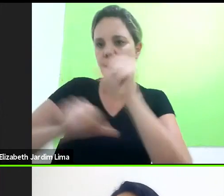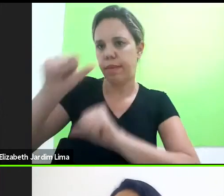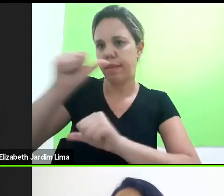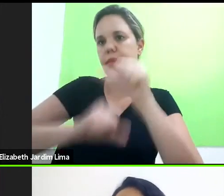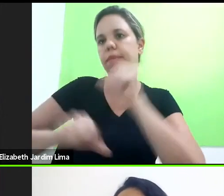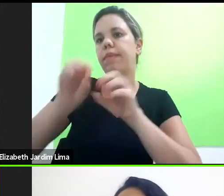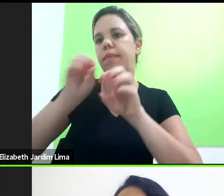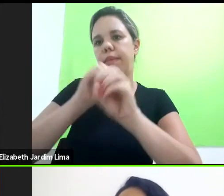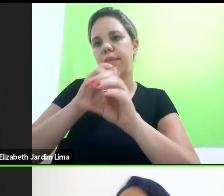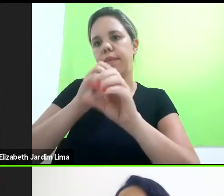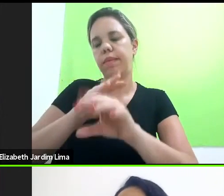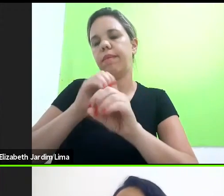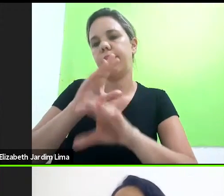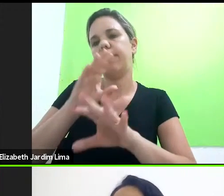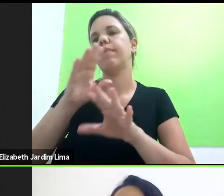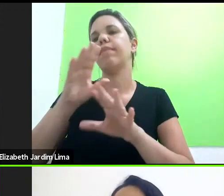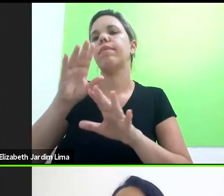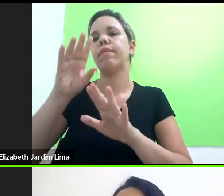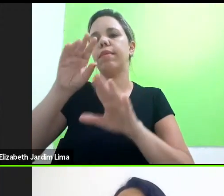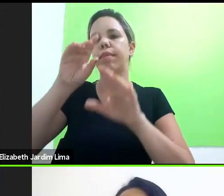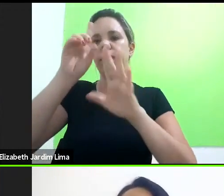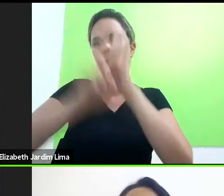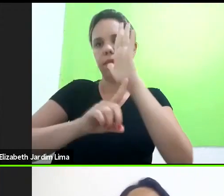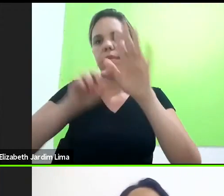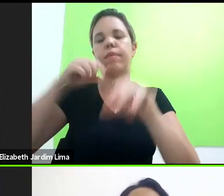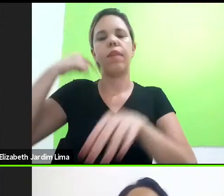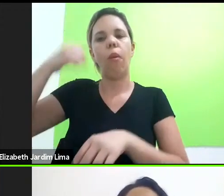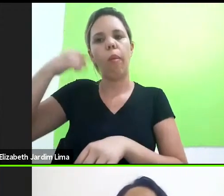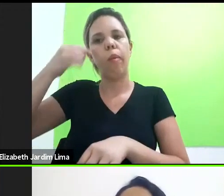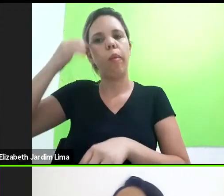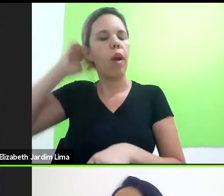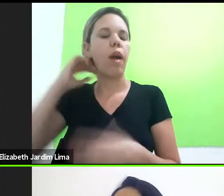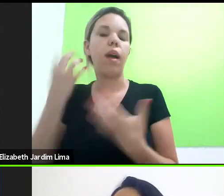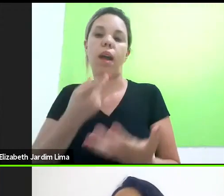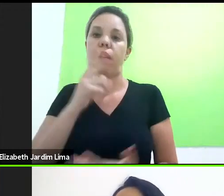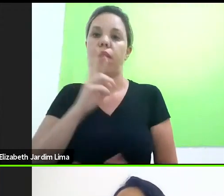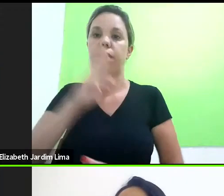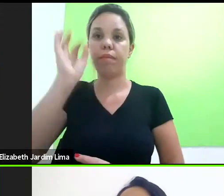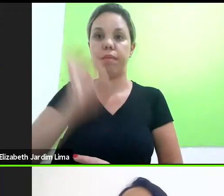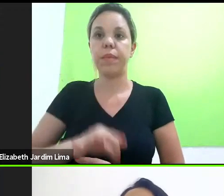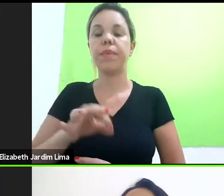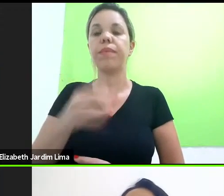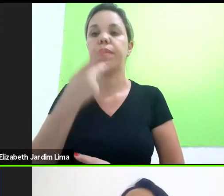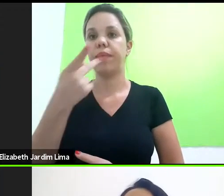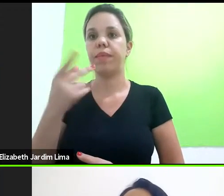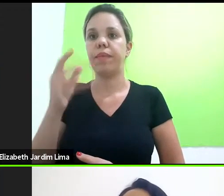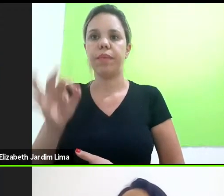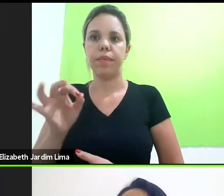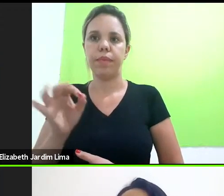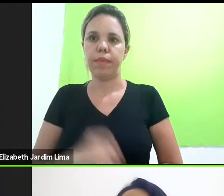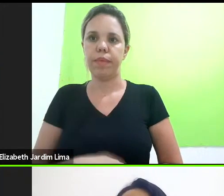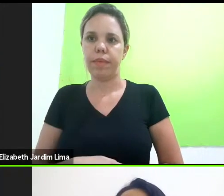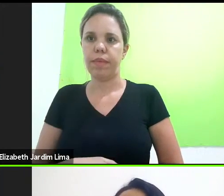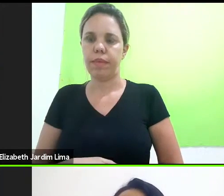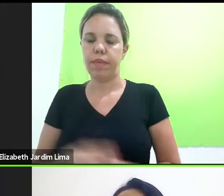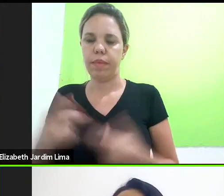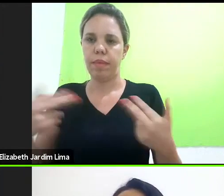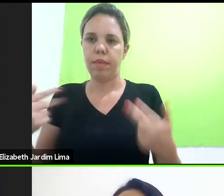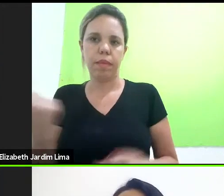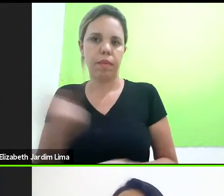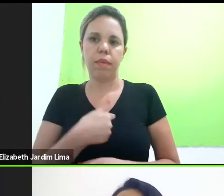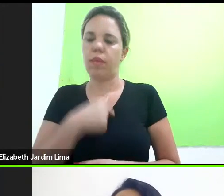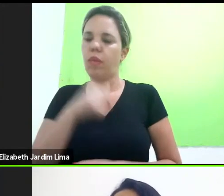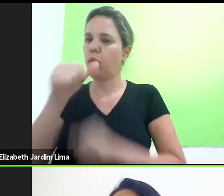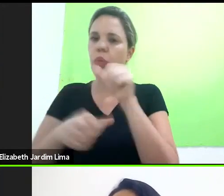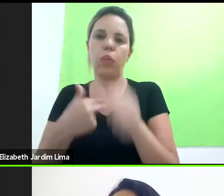essa pergunta, né? Queria ter uma resposta exata para dar, mas uma coisa certa é uma coisa que a gente não